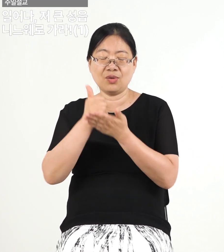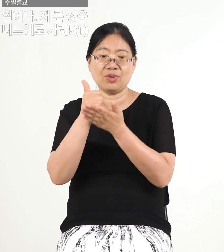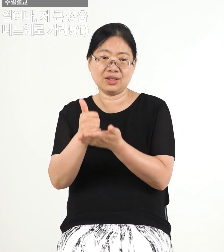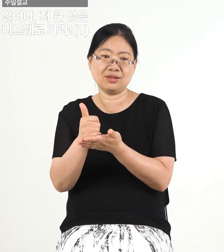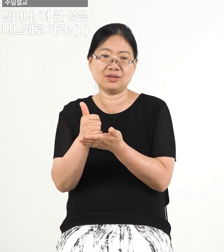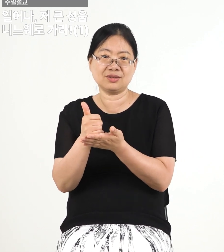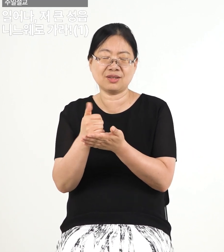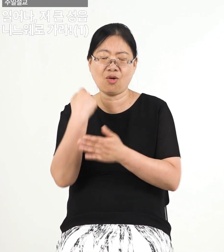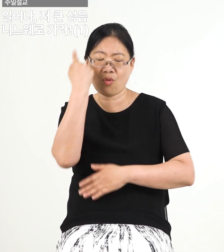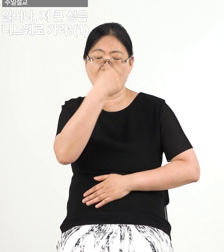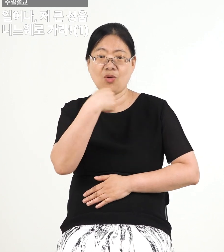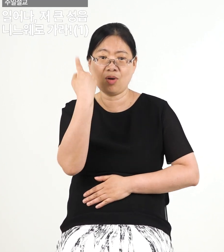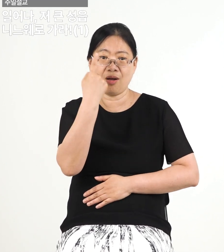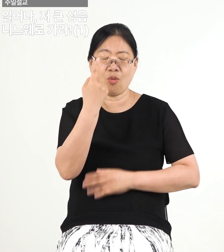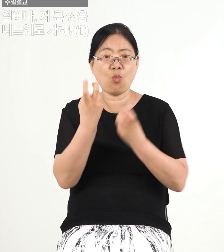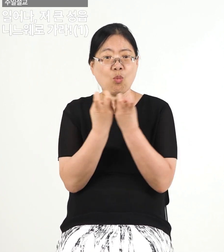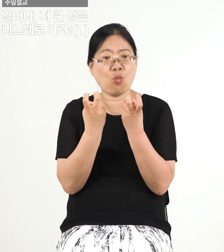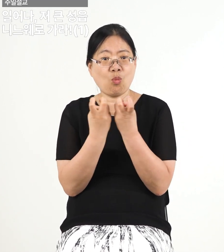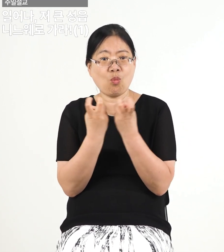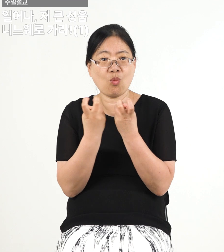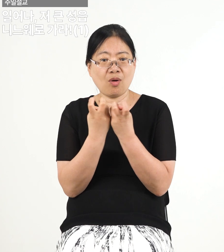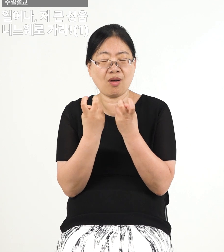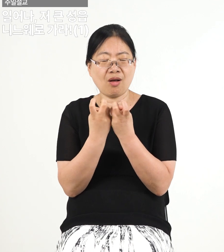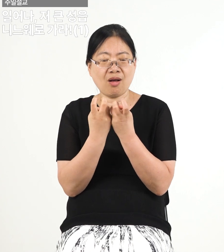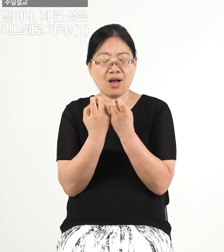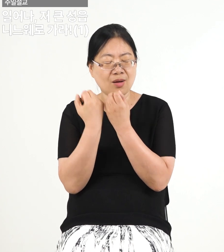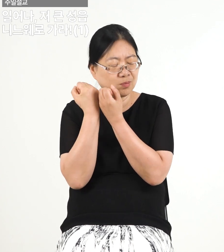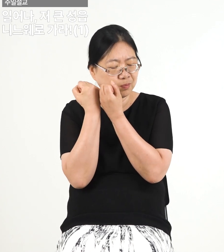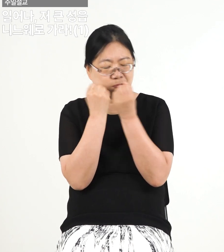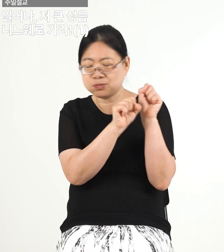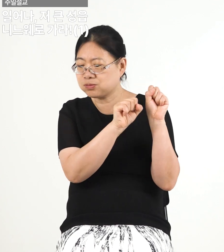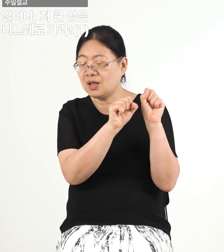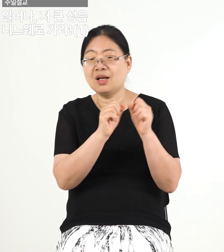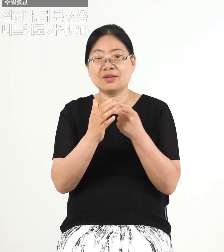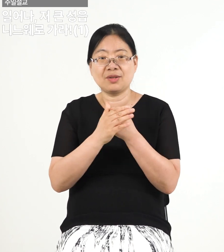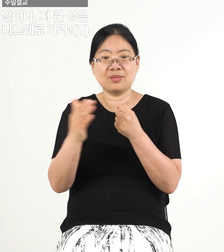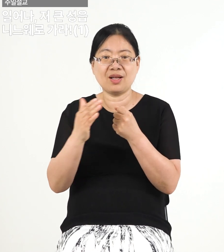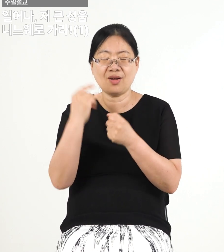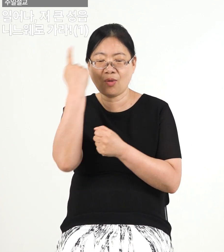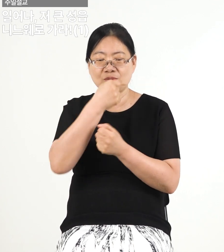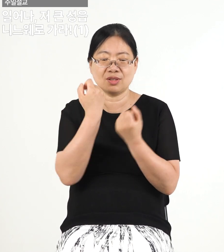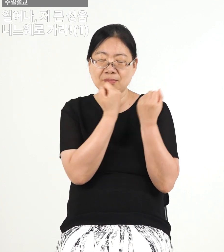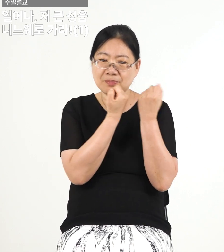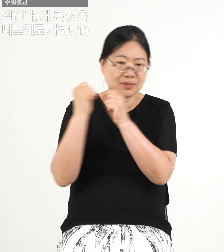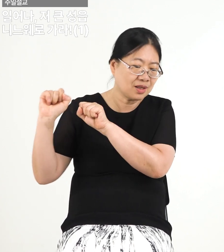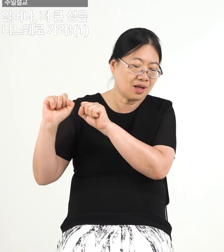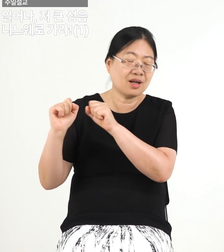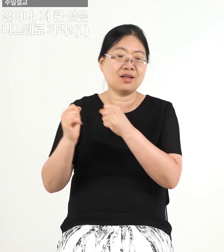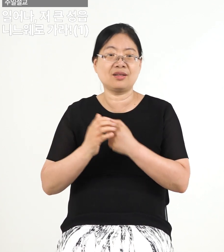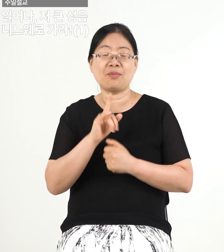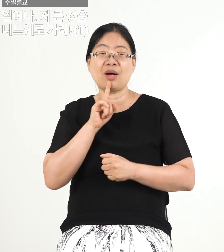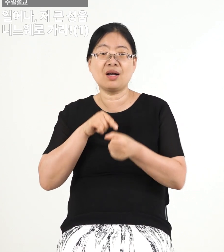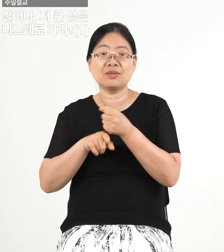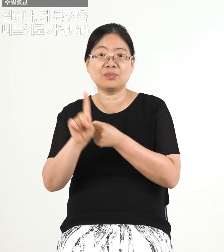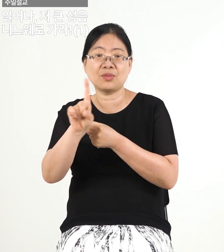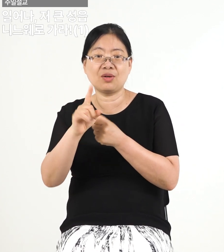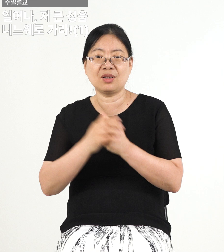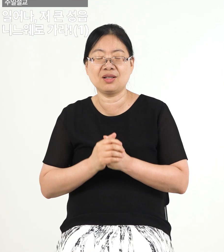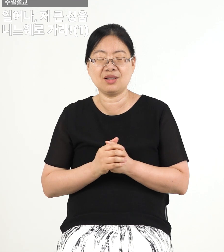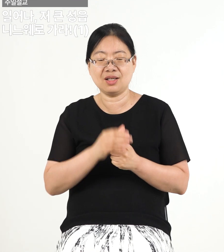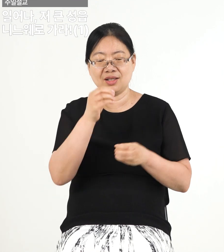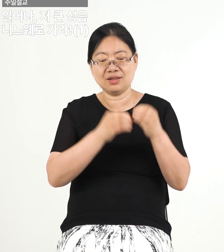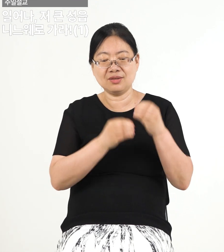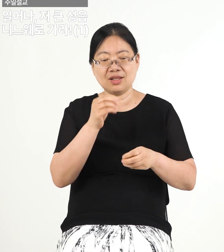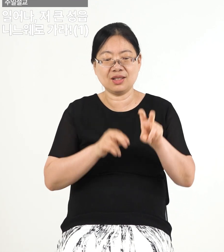여호와의 얼굴을 어떻게 하려고? 피하려고 여호와의 얼굴을 피했다. 여러분,